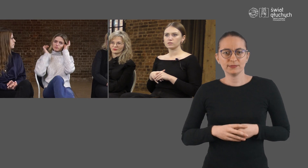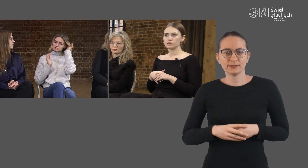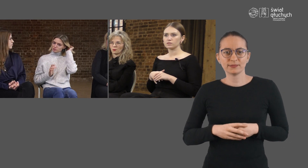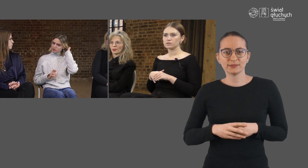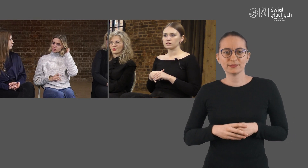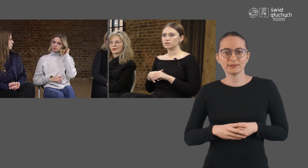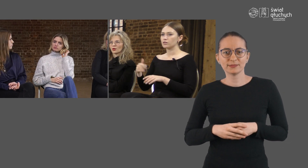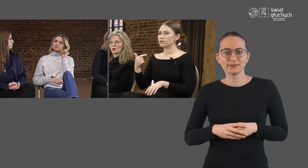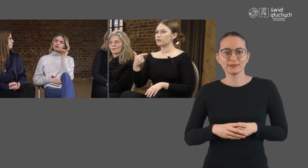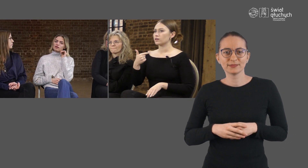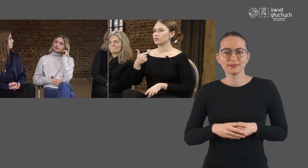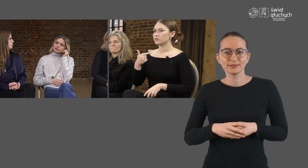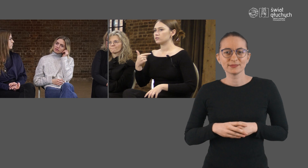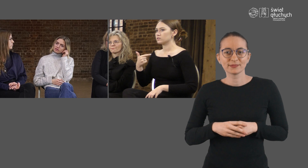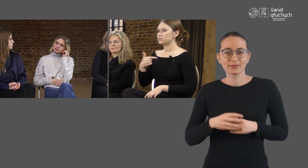W moim przypadku,